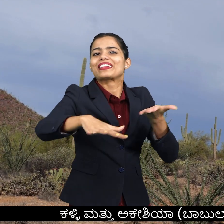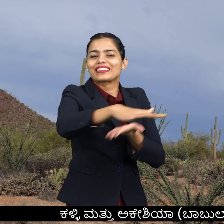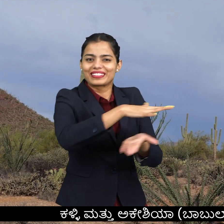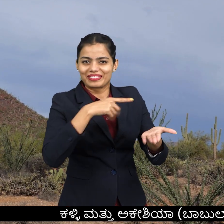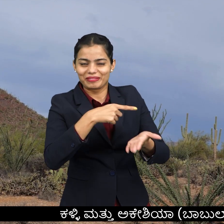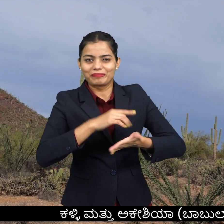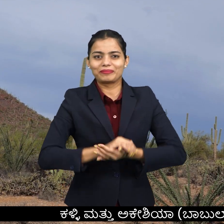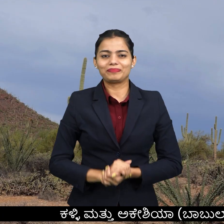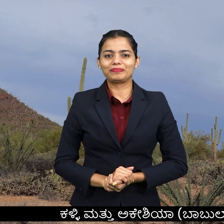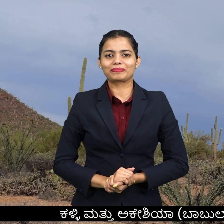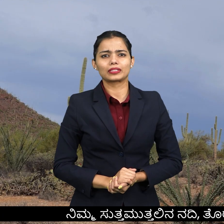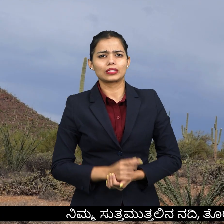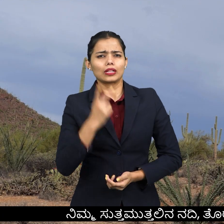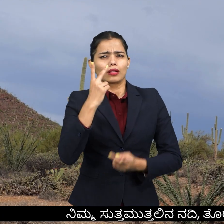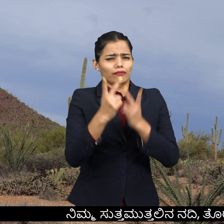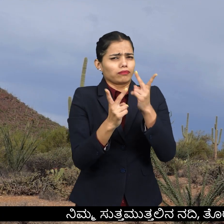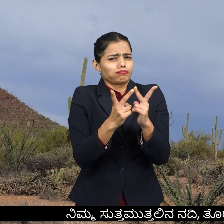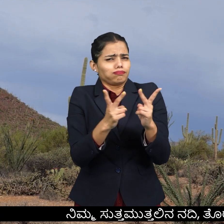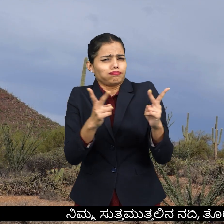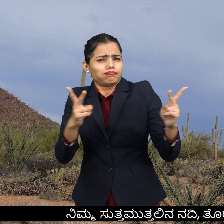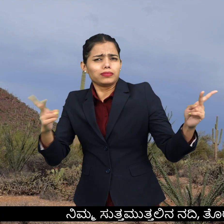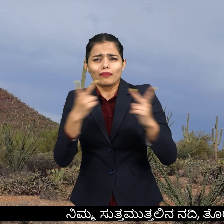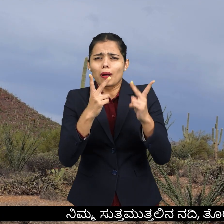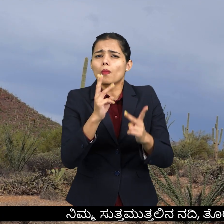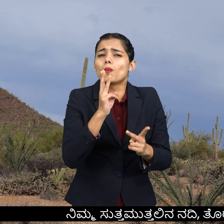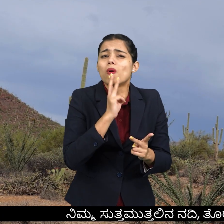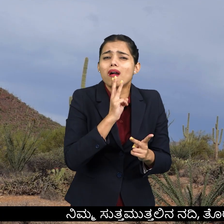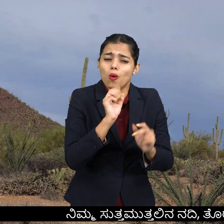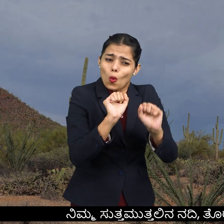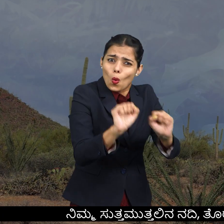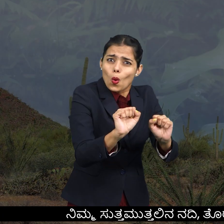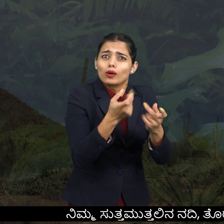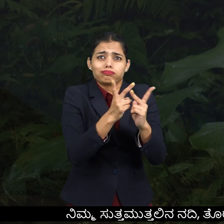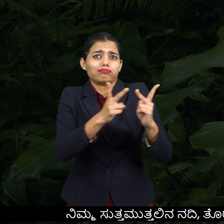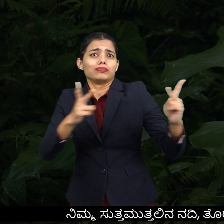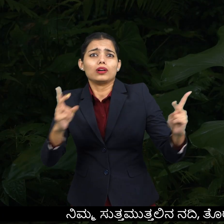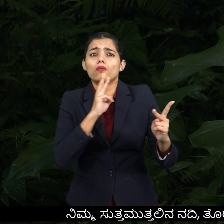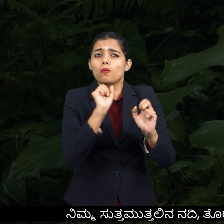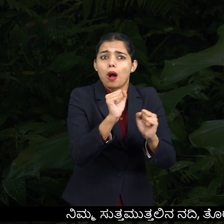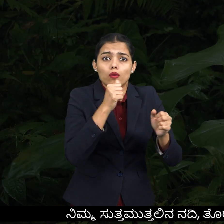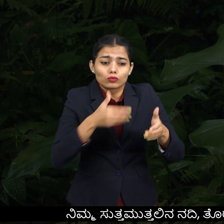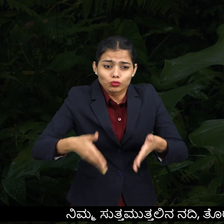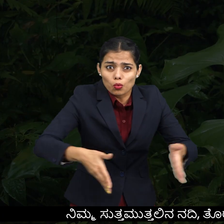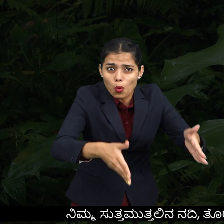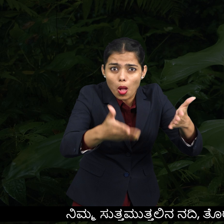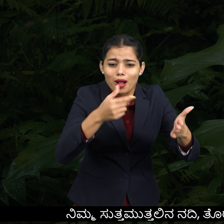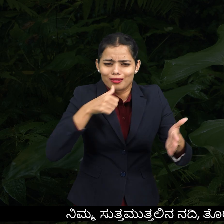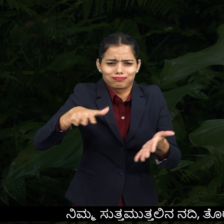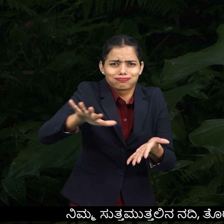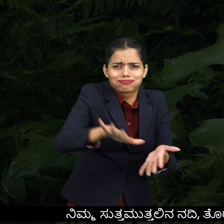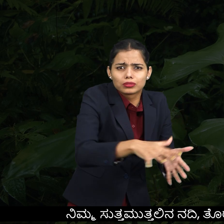ಸಸ್ಯಗಳು ಕಂಡುಬರುತ್ತವೆ. ನಿಮ್ಮ ಸುತ್ತಮುತ್ತಲಿನ ನದಿ, ತೊರೆ, ಕೊಳ